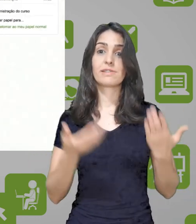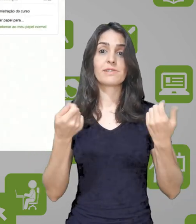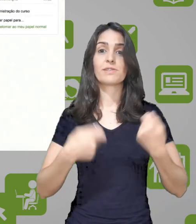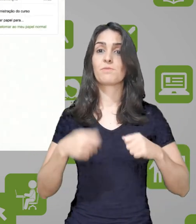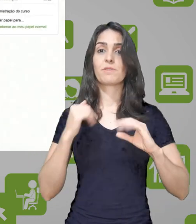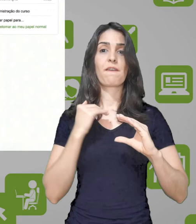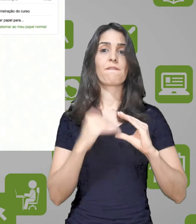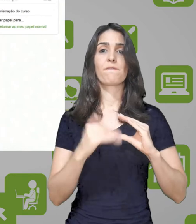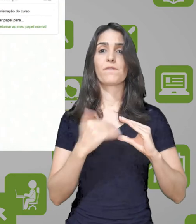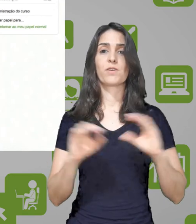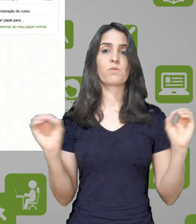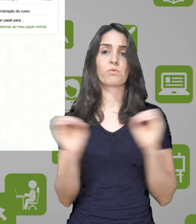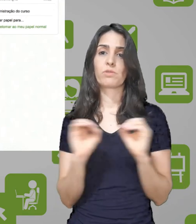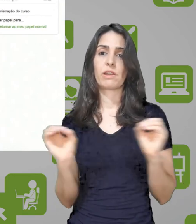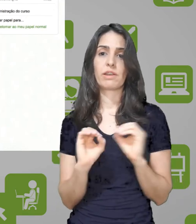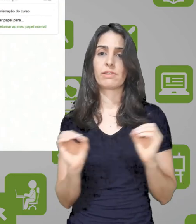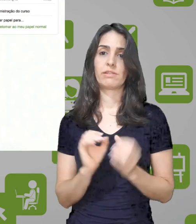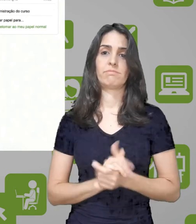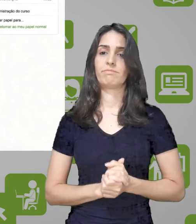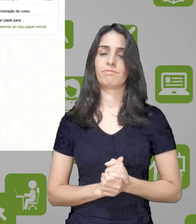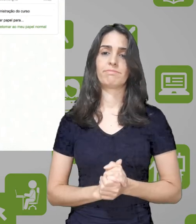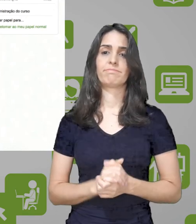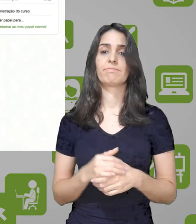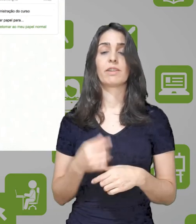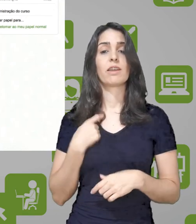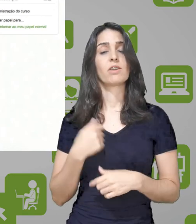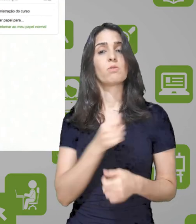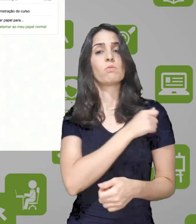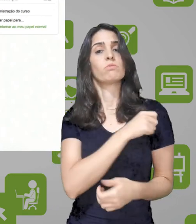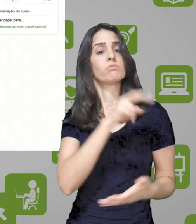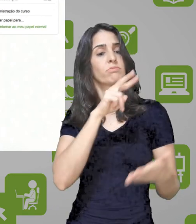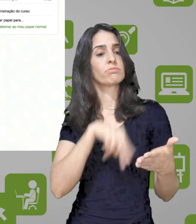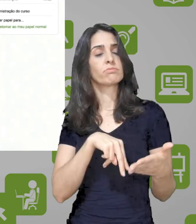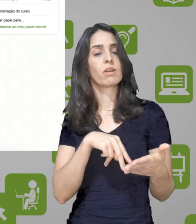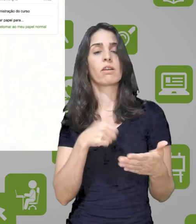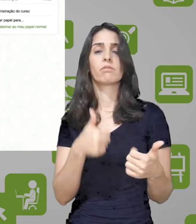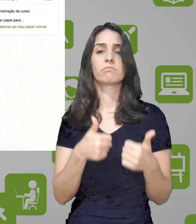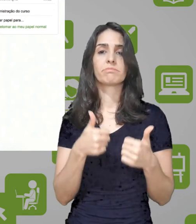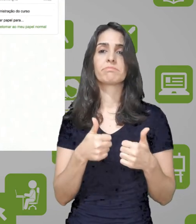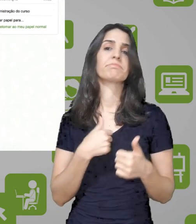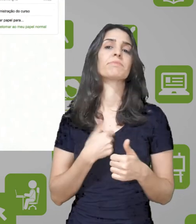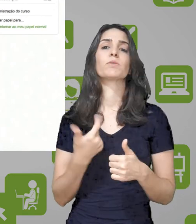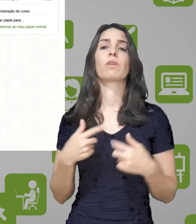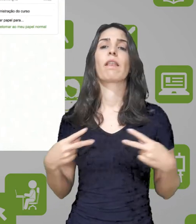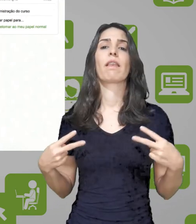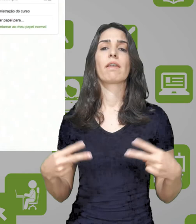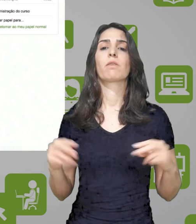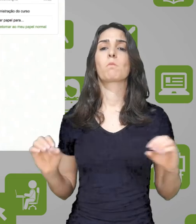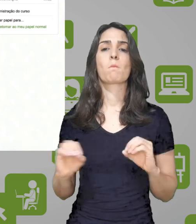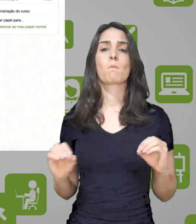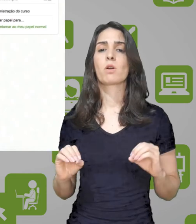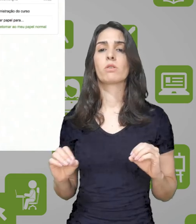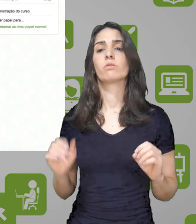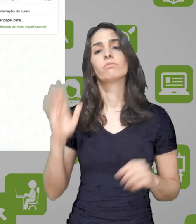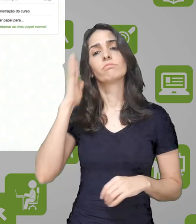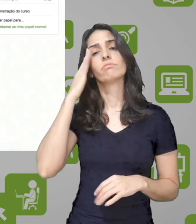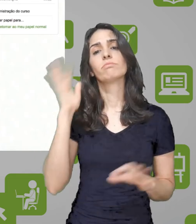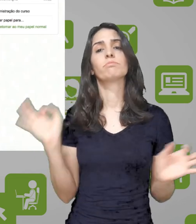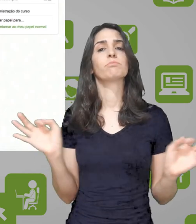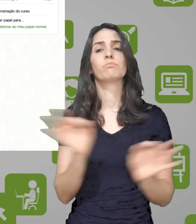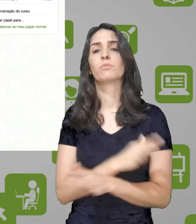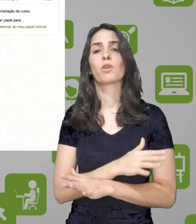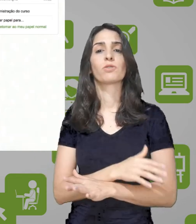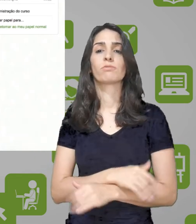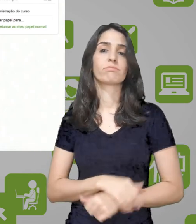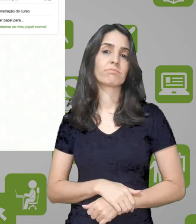essa tarefa não requer o envio online tão aluno ao ler aqui e não tendo nenhum link habilitado aqui